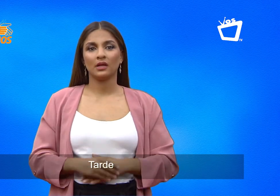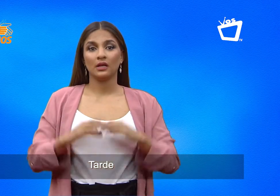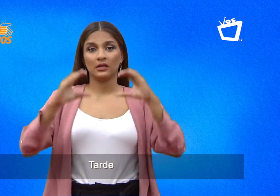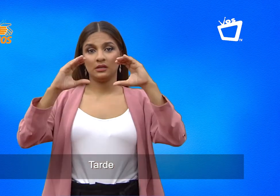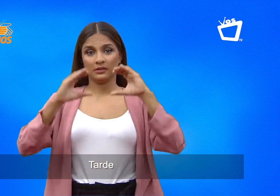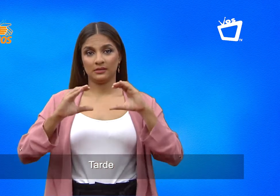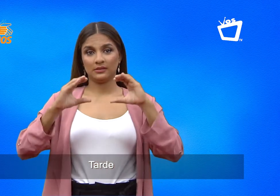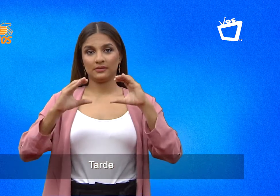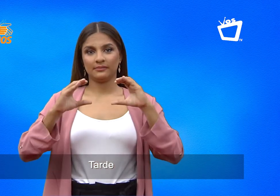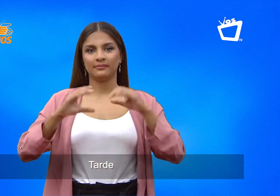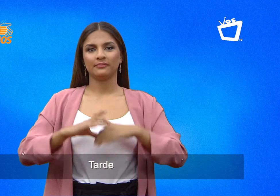Tarde.